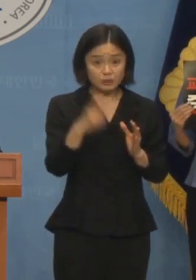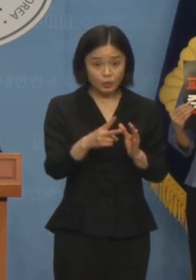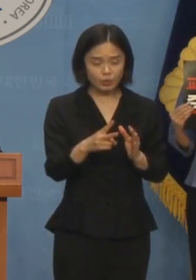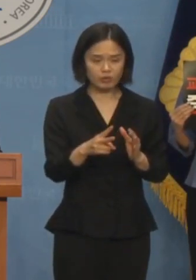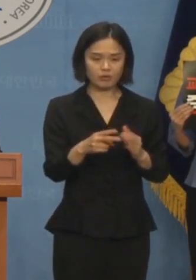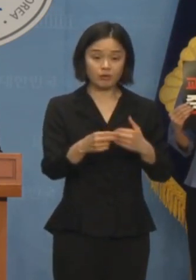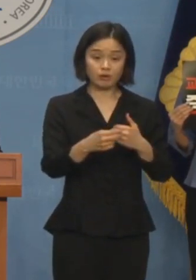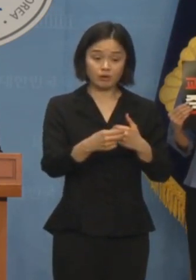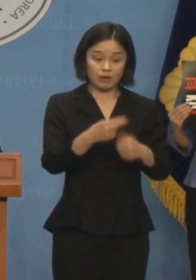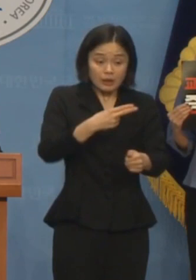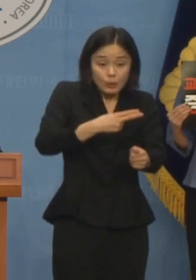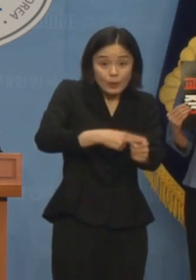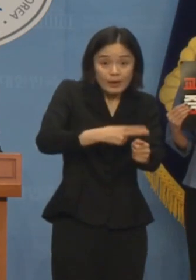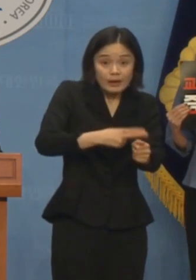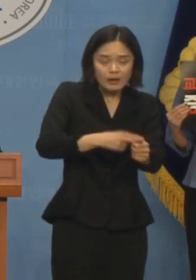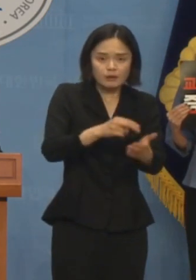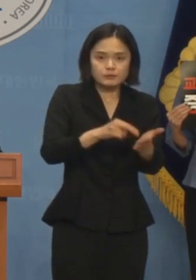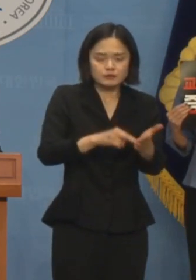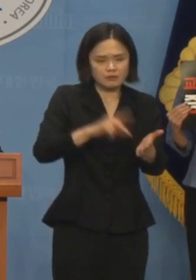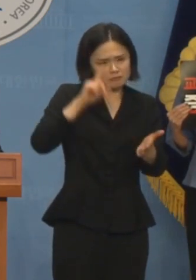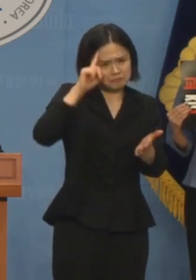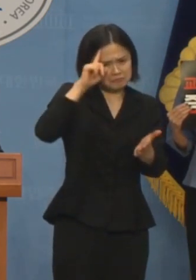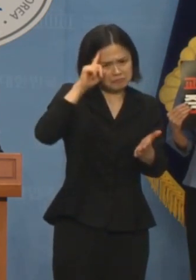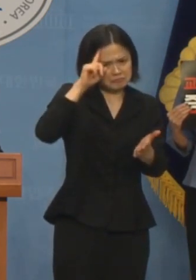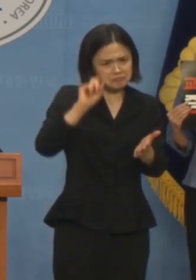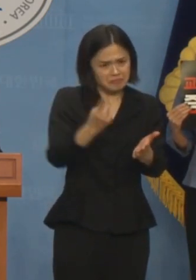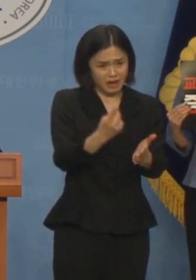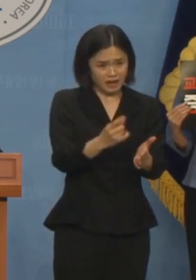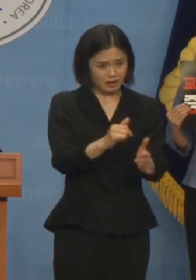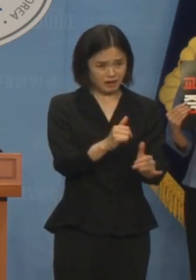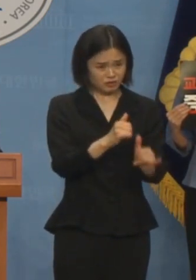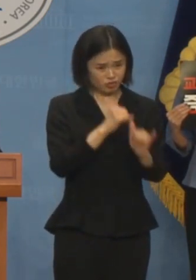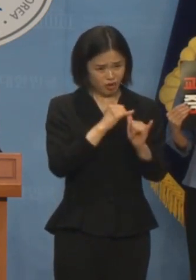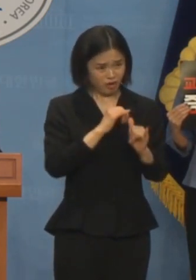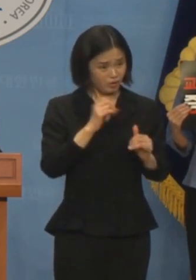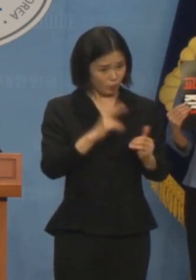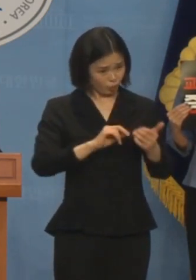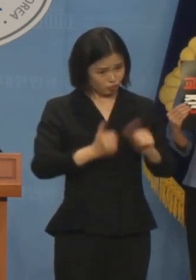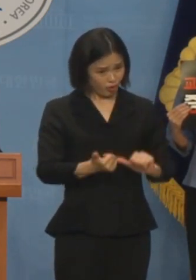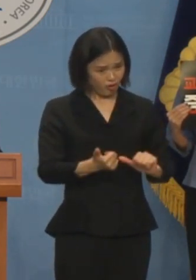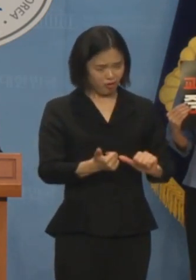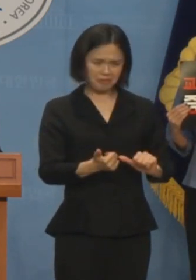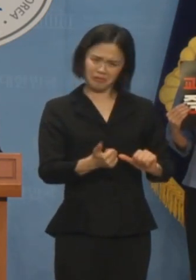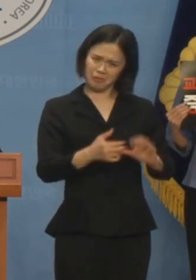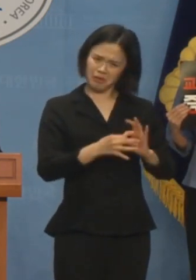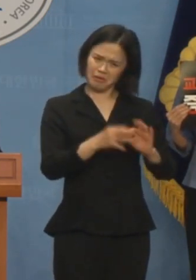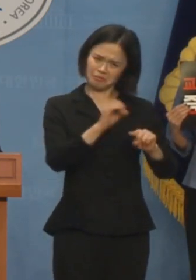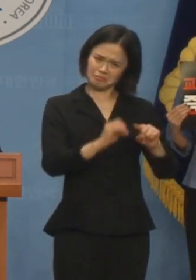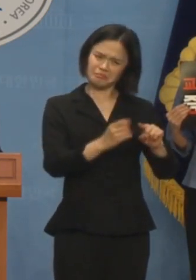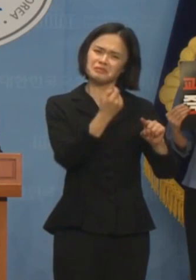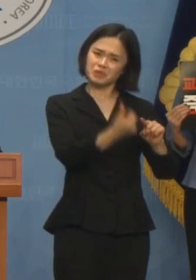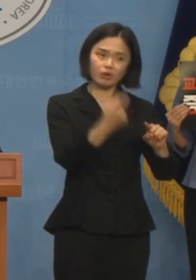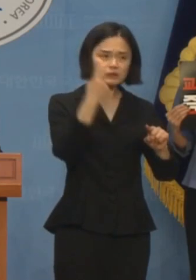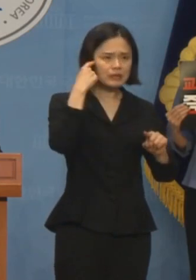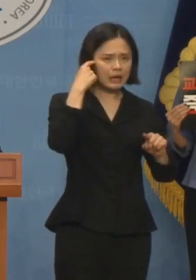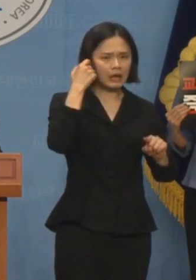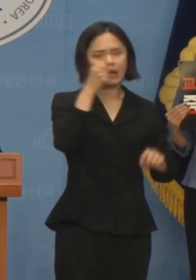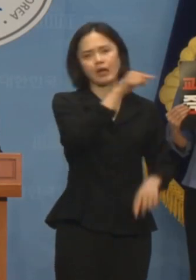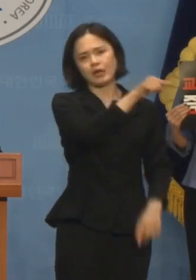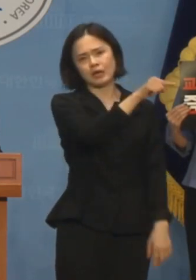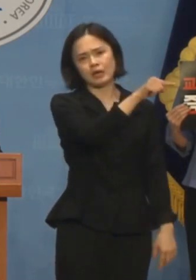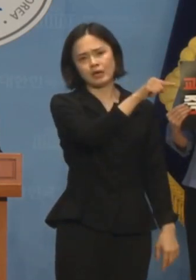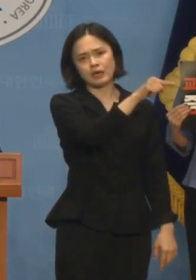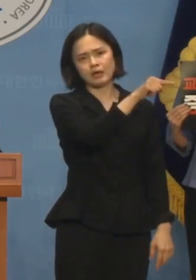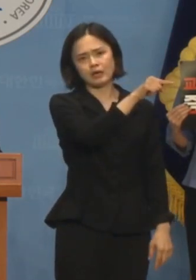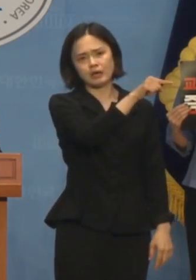악영향을 미치는지 간과했기 때문입니다. 매일 학생을 마주하고 학부모를 상대해야 하는 교원의 특수성을 적극적으로